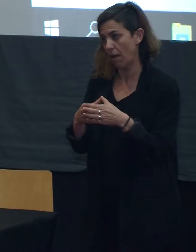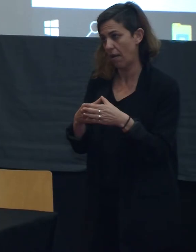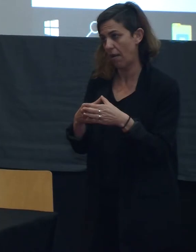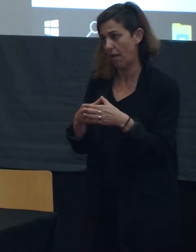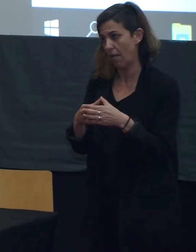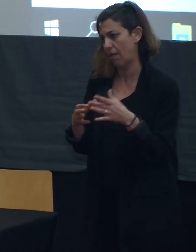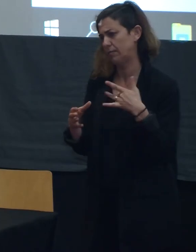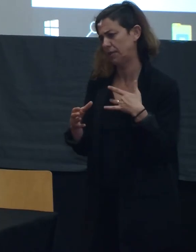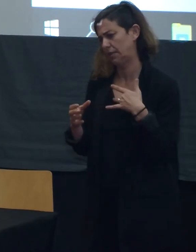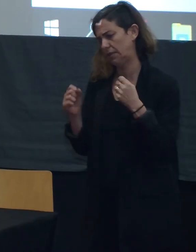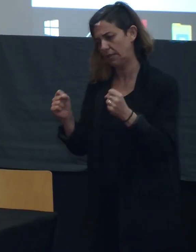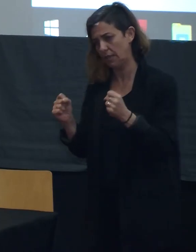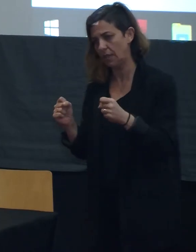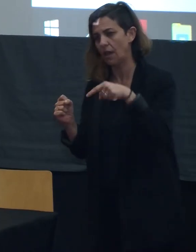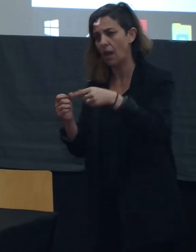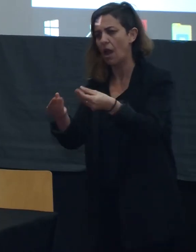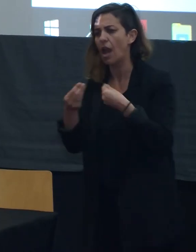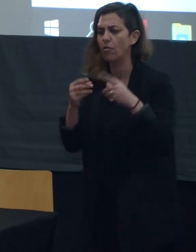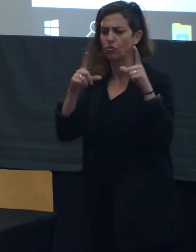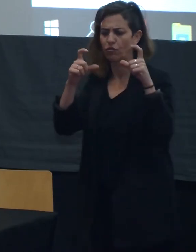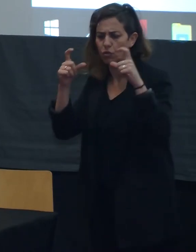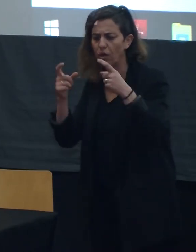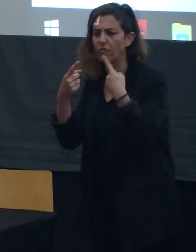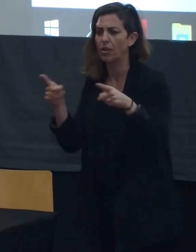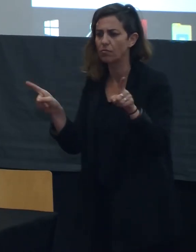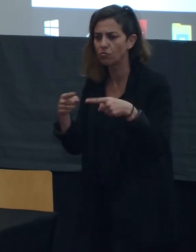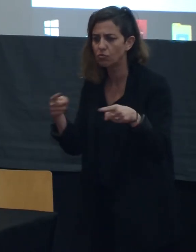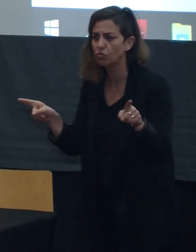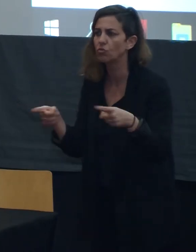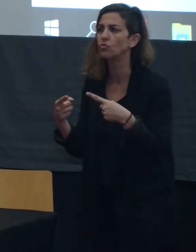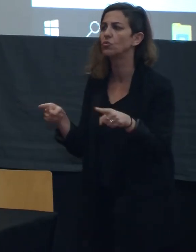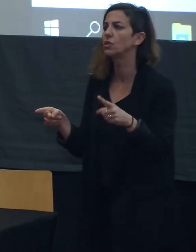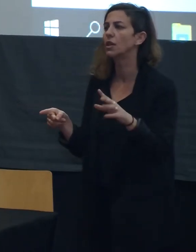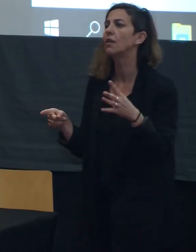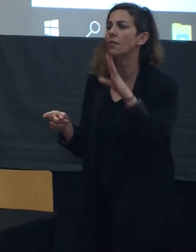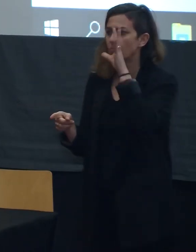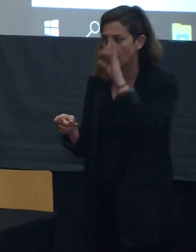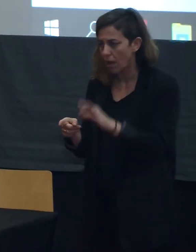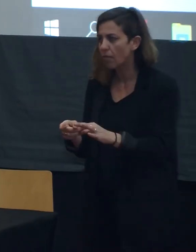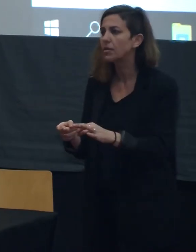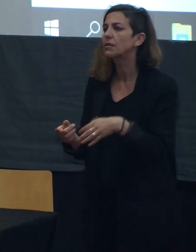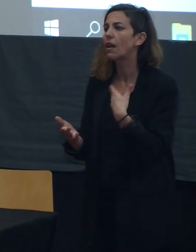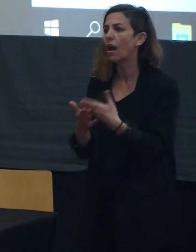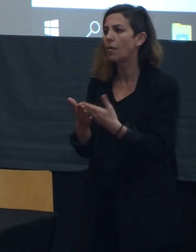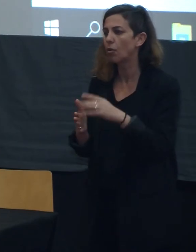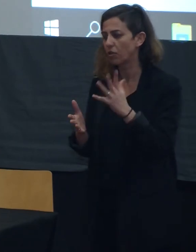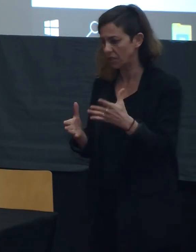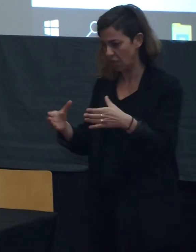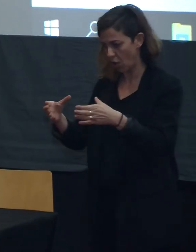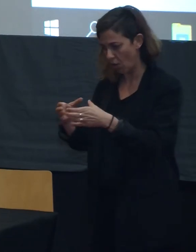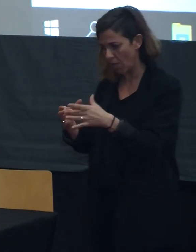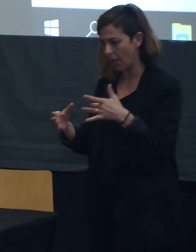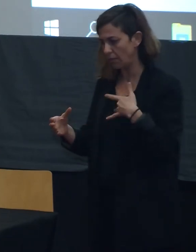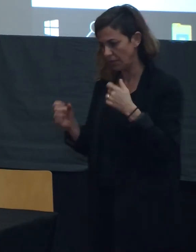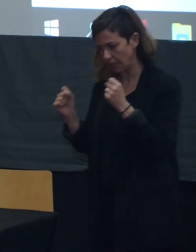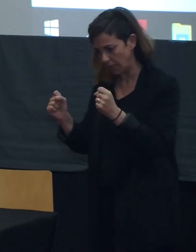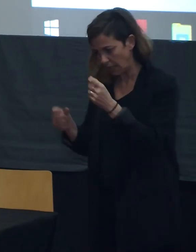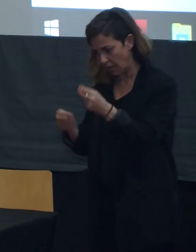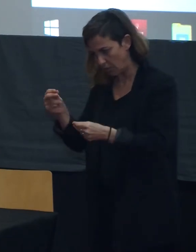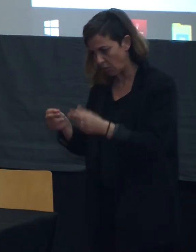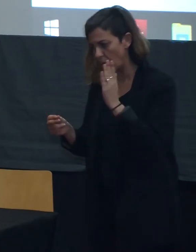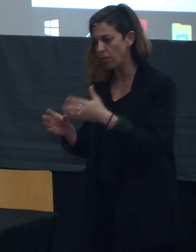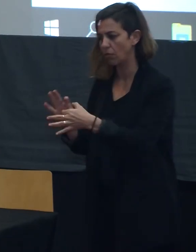από τους ομιλητές προσέφερε φωτογραφικό υλικό και μουσική, αποδεικνύοντας έπρακτα πως μπορούμε μαζί τους από κοινού να απολαμβάνουμε όσα μας